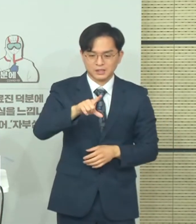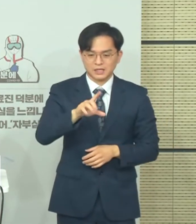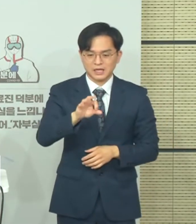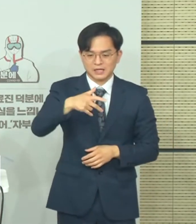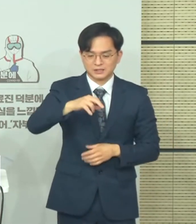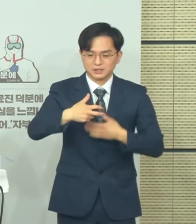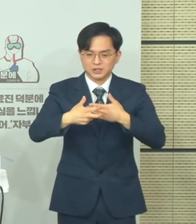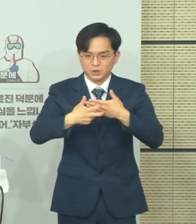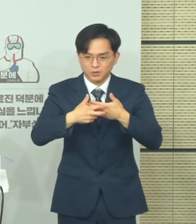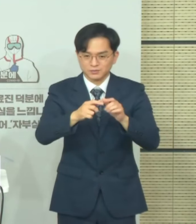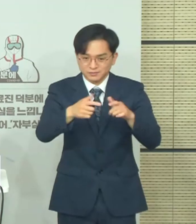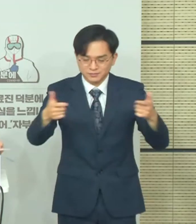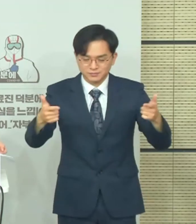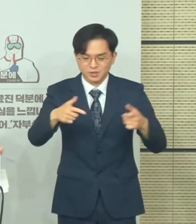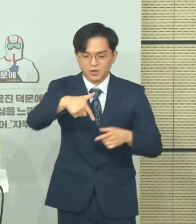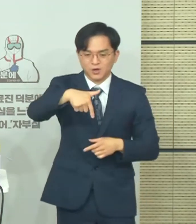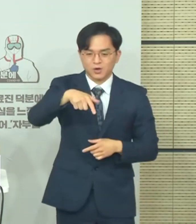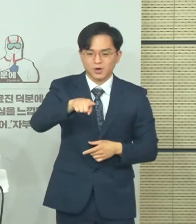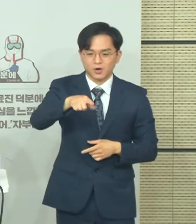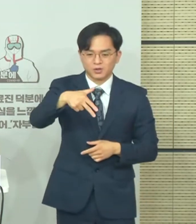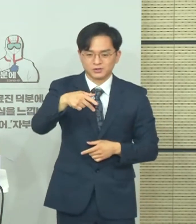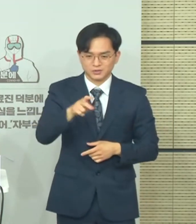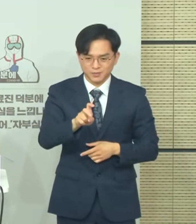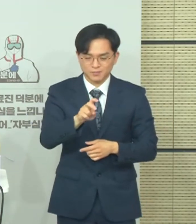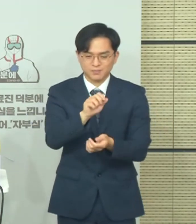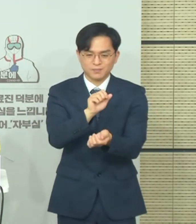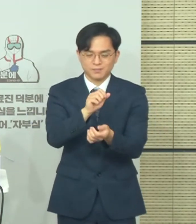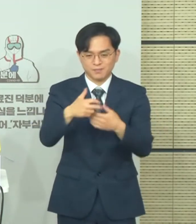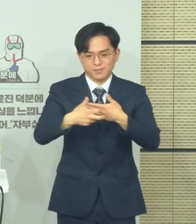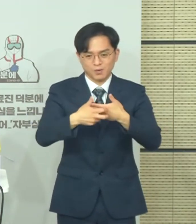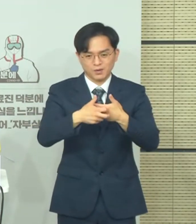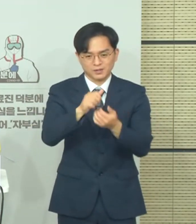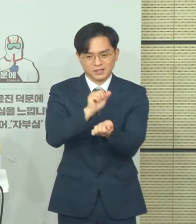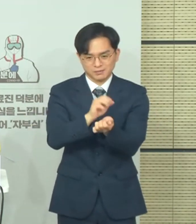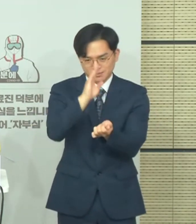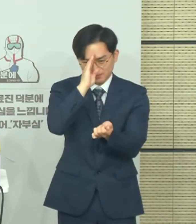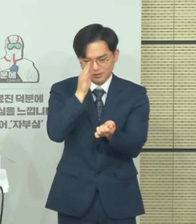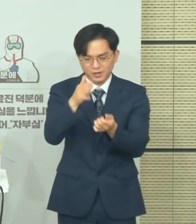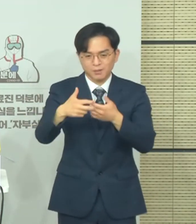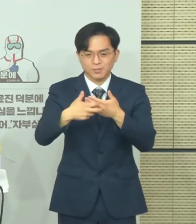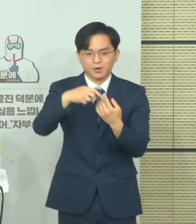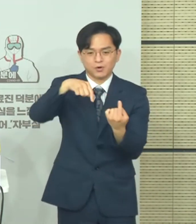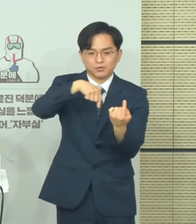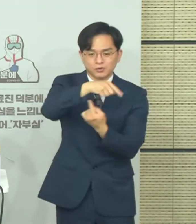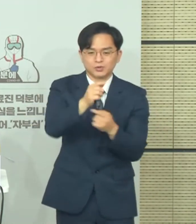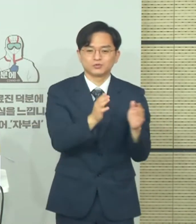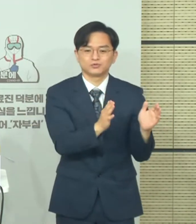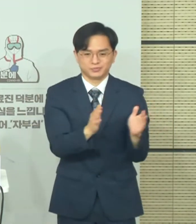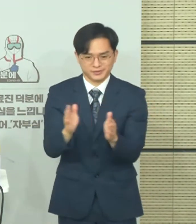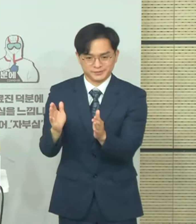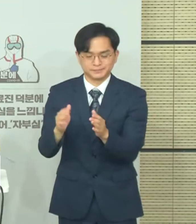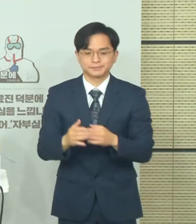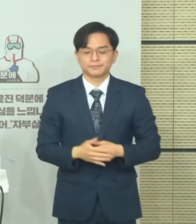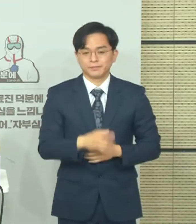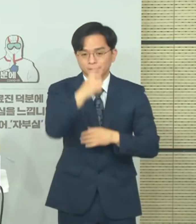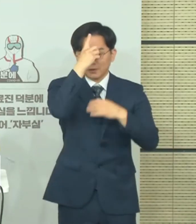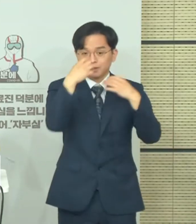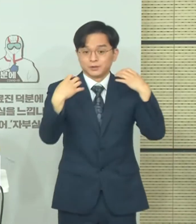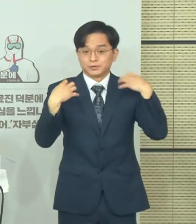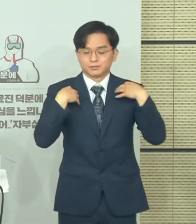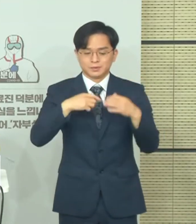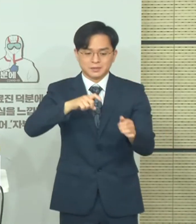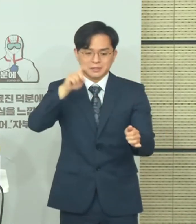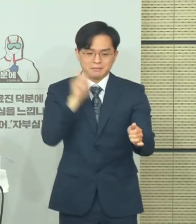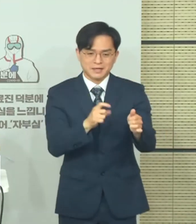군정 방안을 정비 하였습니다 정보 붙여 역시 감염 확산 속도를 늦추고 추적 속도를 높이기 위해